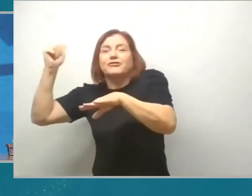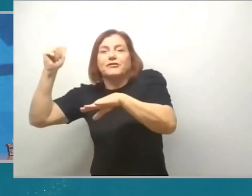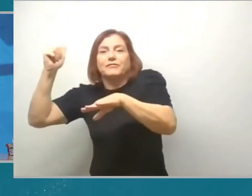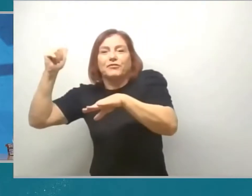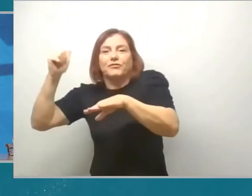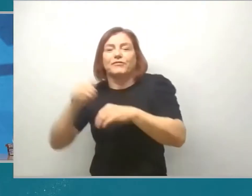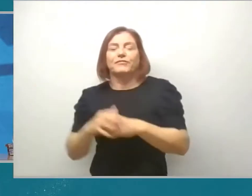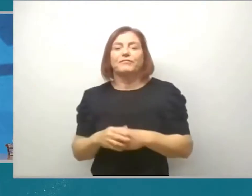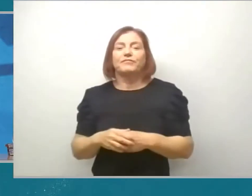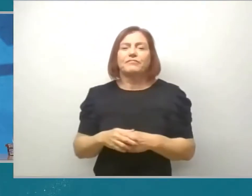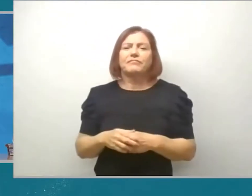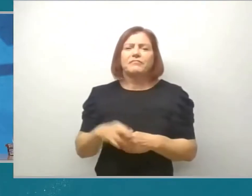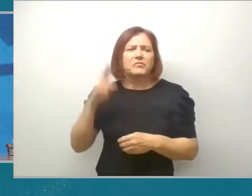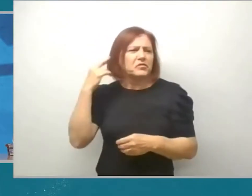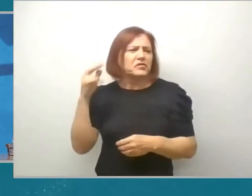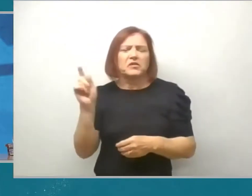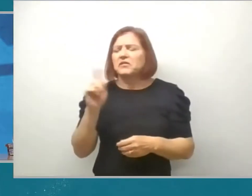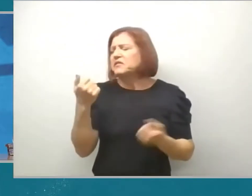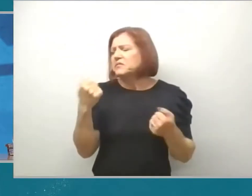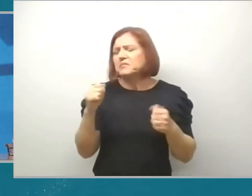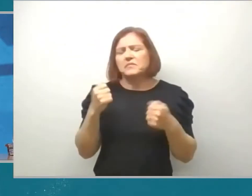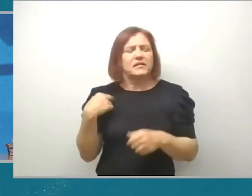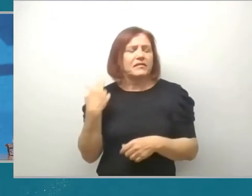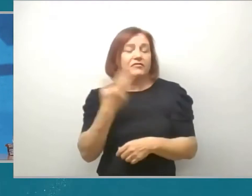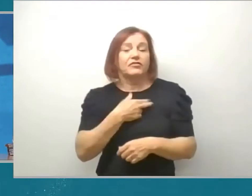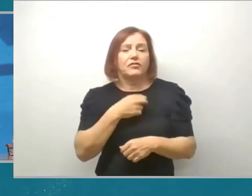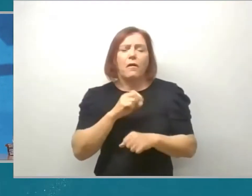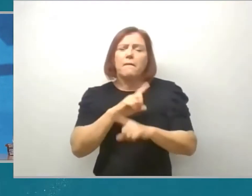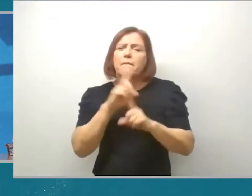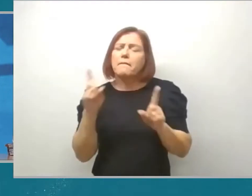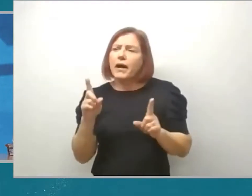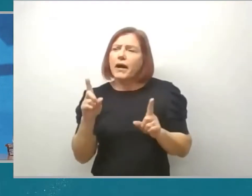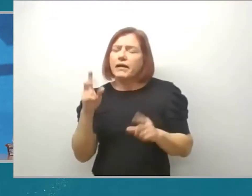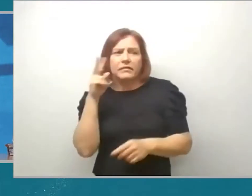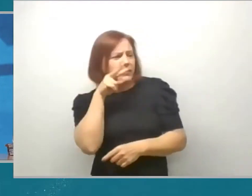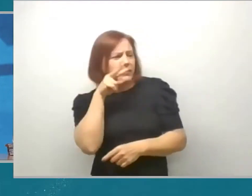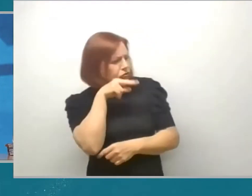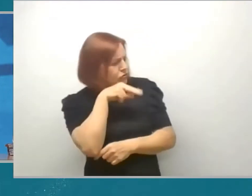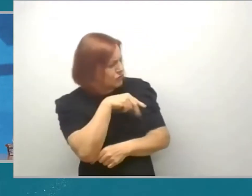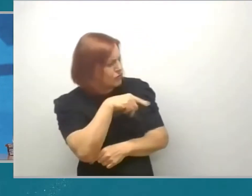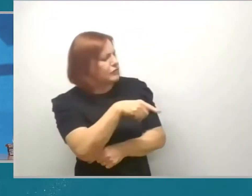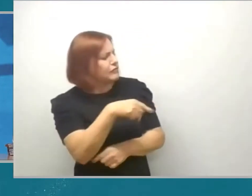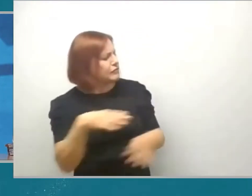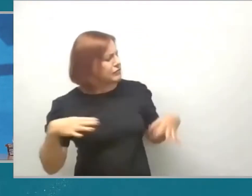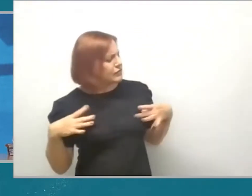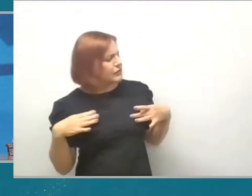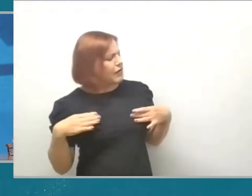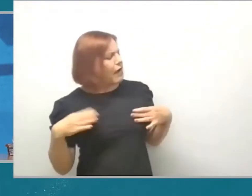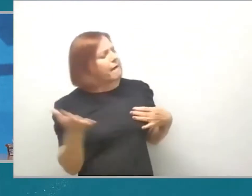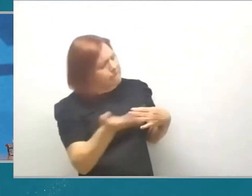nós, mas ele viu que estávamos desocupados e ele teve